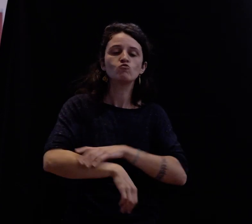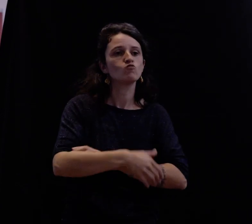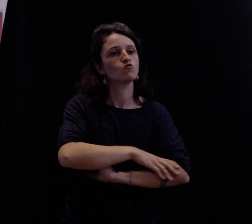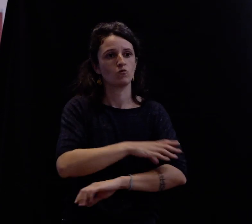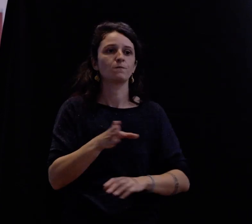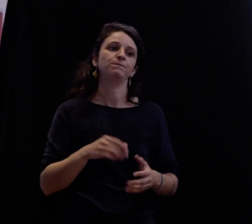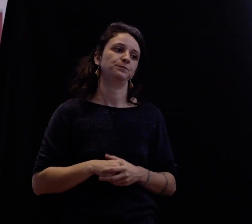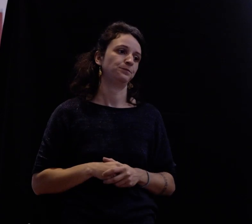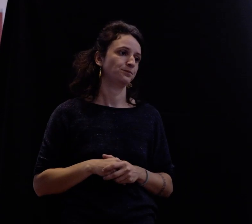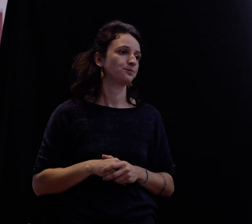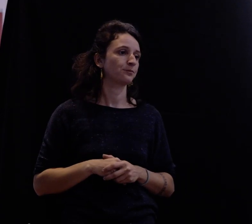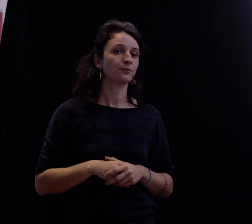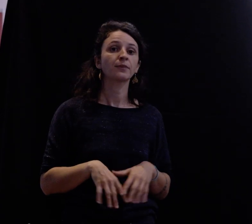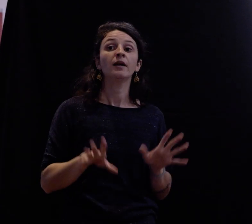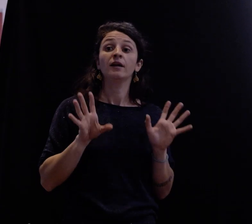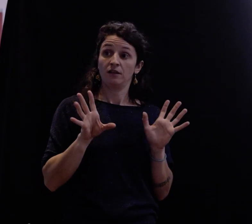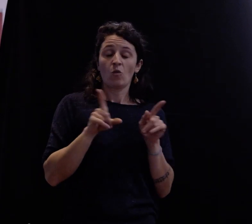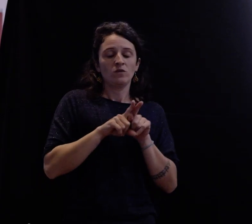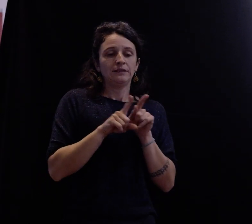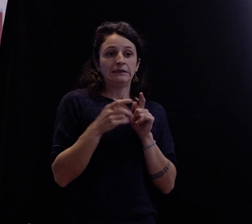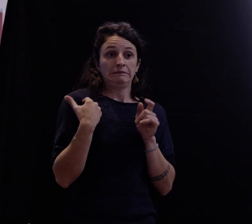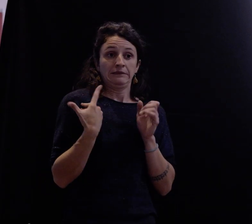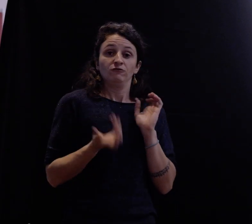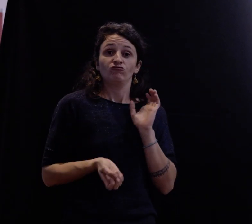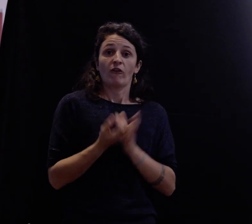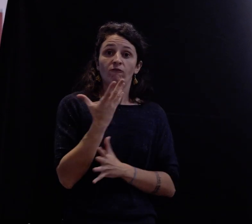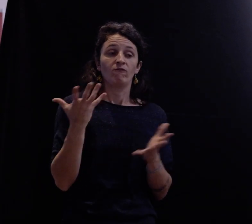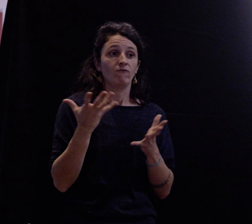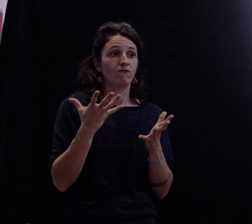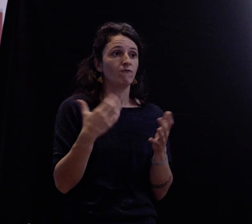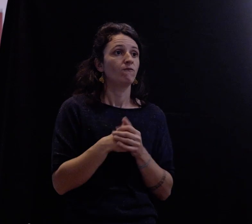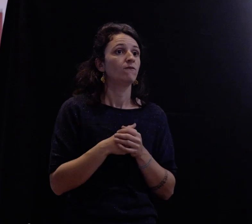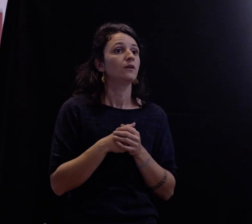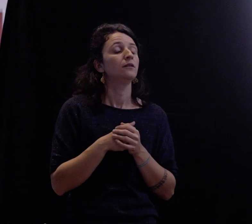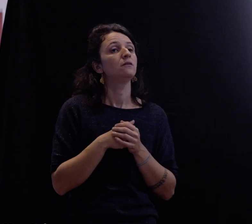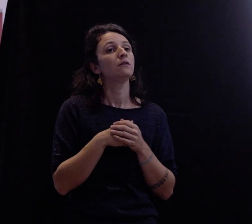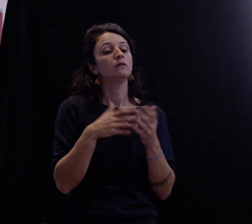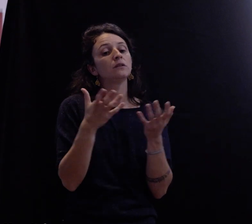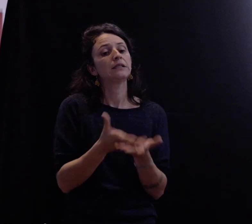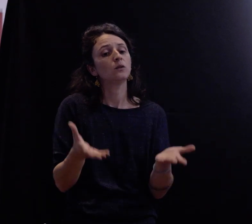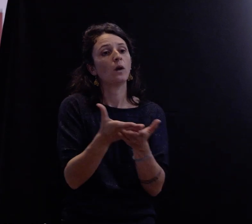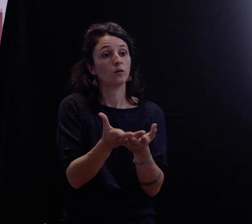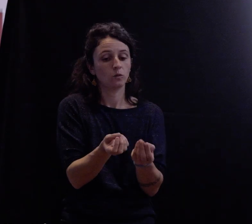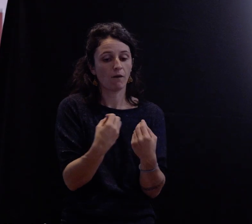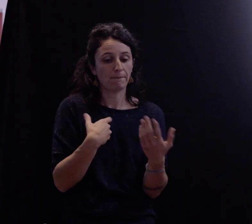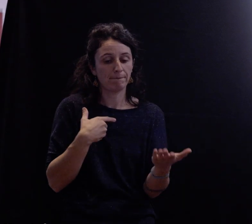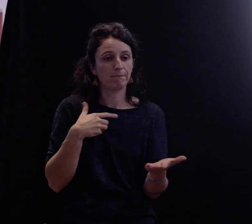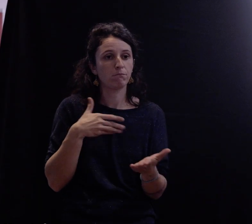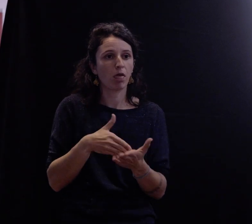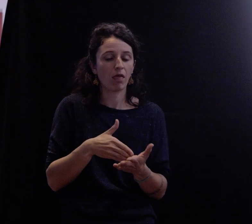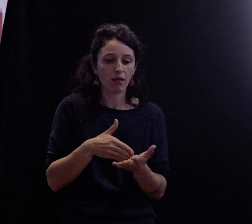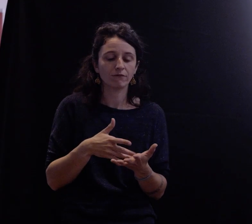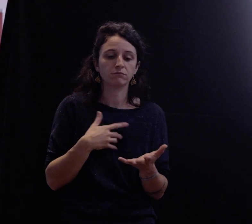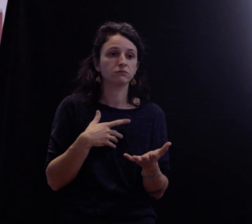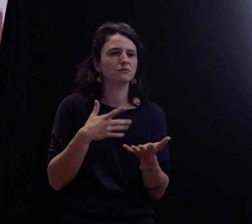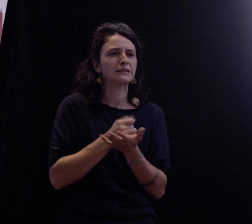Et une des nouveautés assez récentes qu'on a pour les situations où vraiment on est en difficulté et qu'on a fait tous ces examens-là